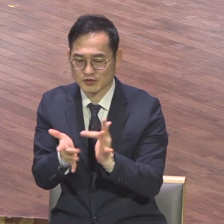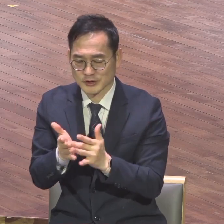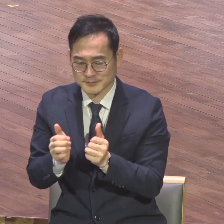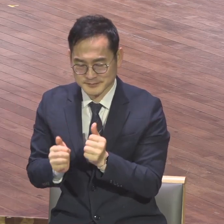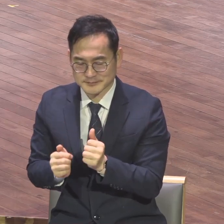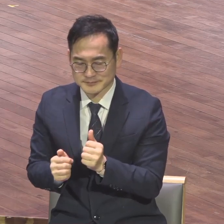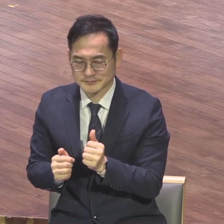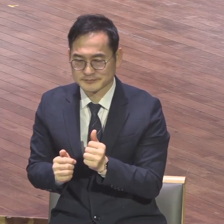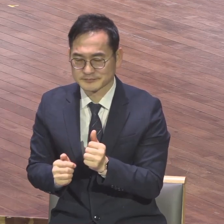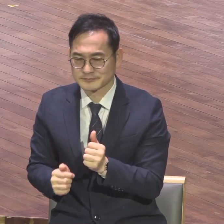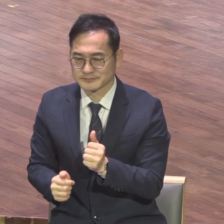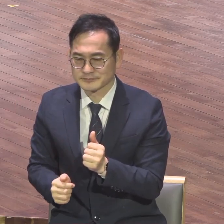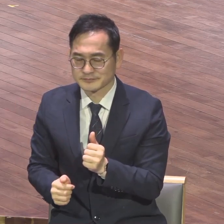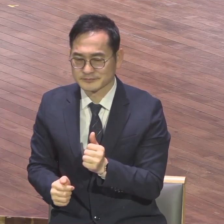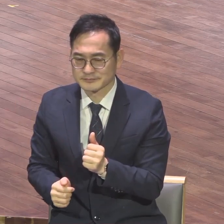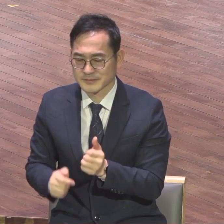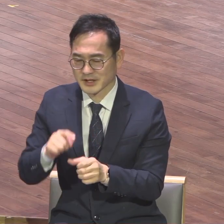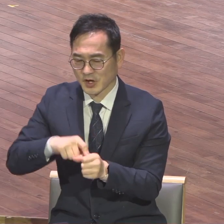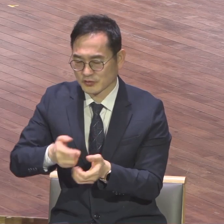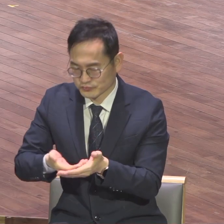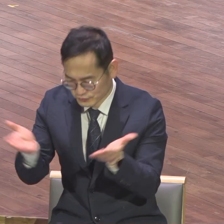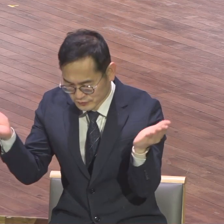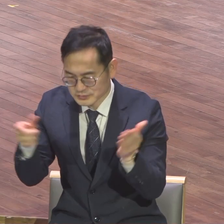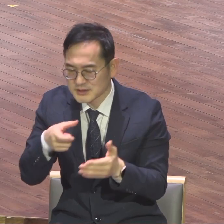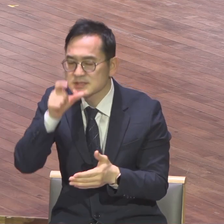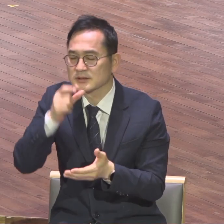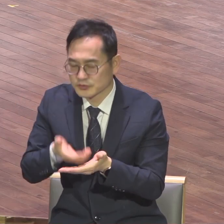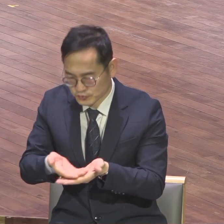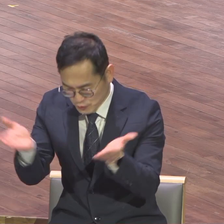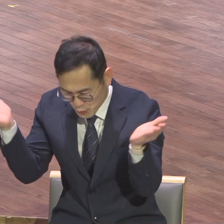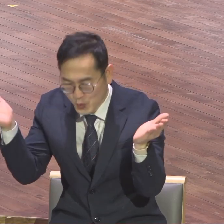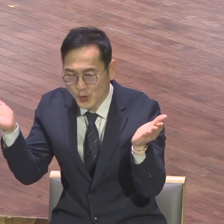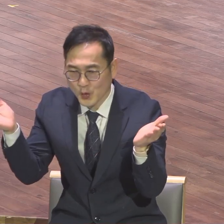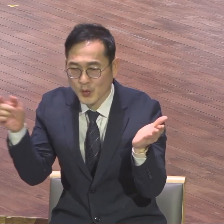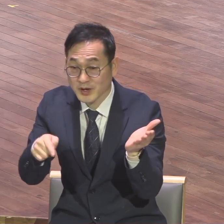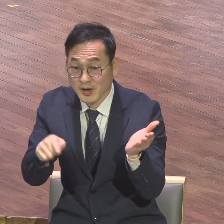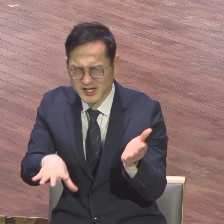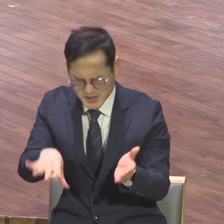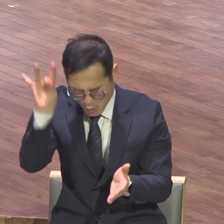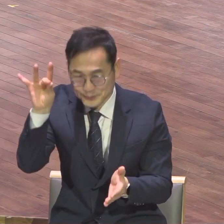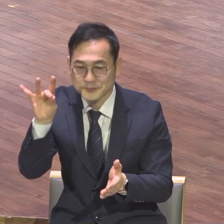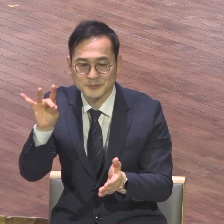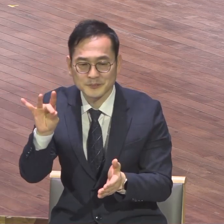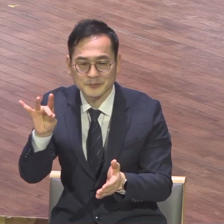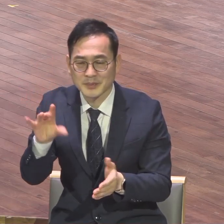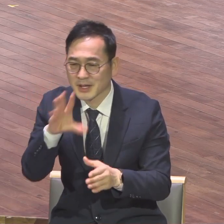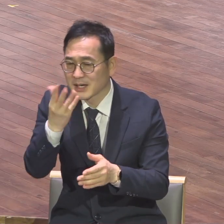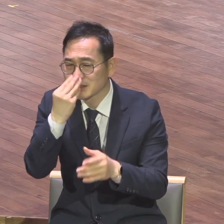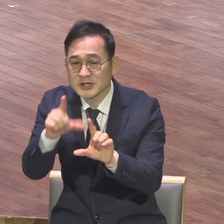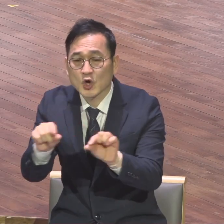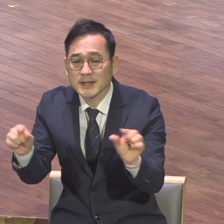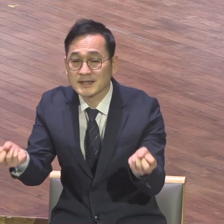이 최후의 만찬을 하시면서 처음으로 뭐요? 성찬식, 처음으로 성찬식을